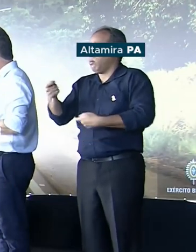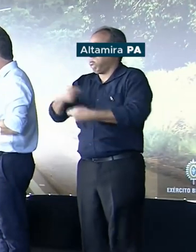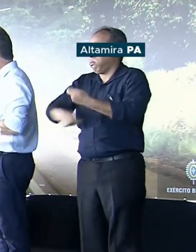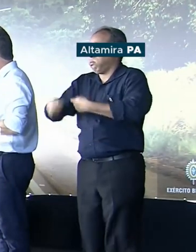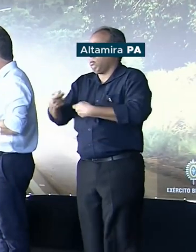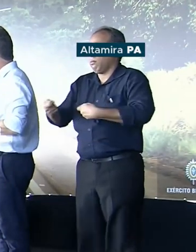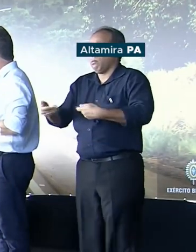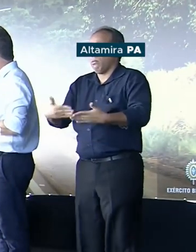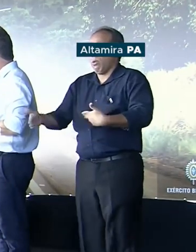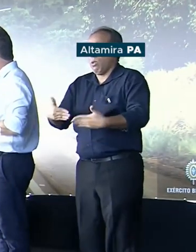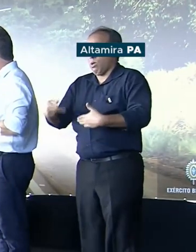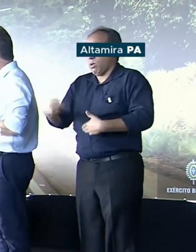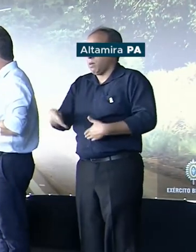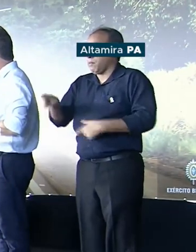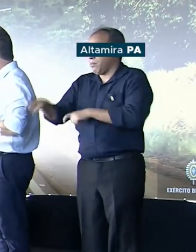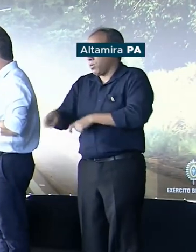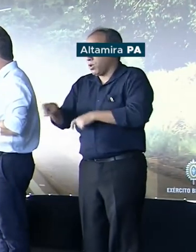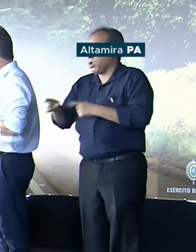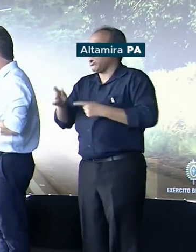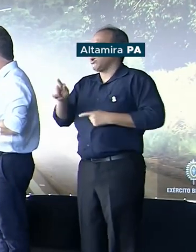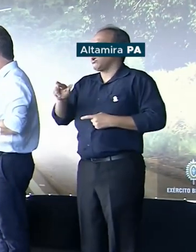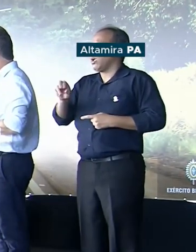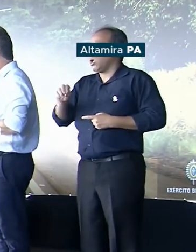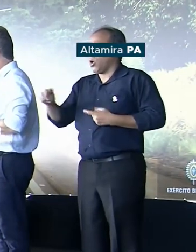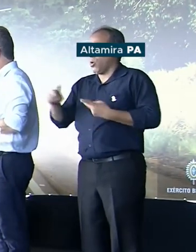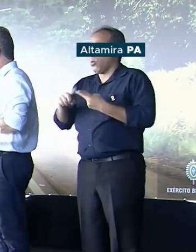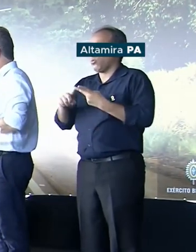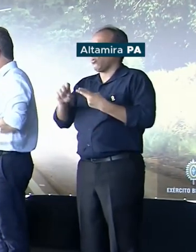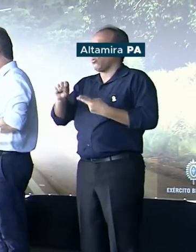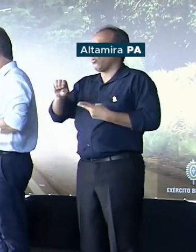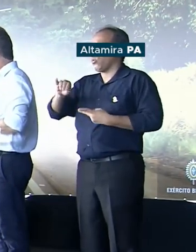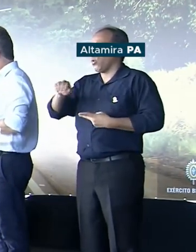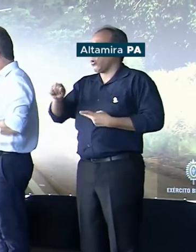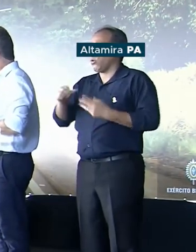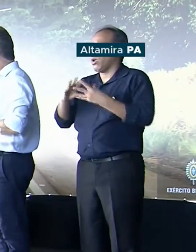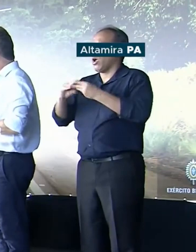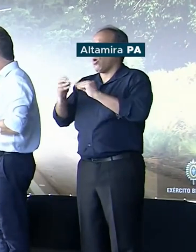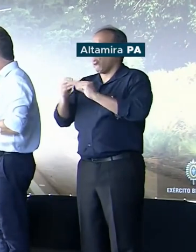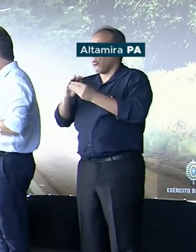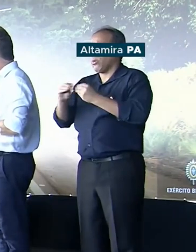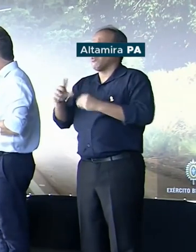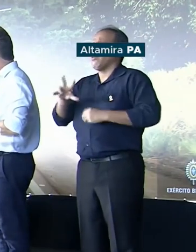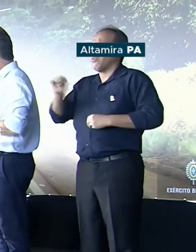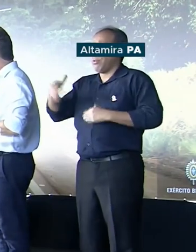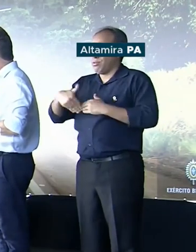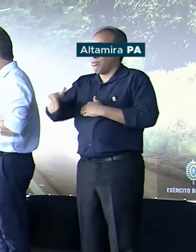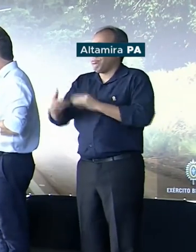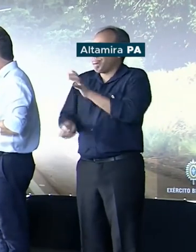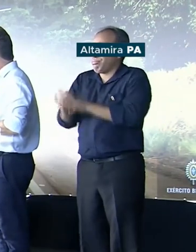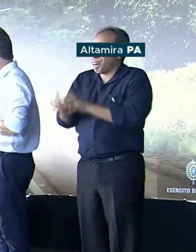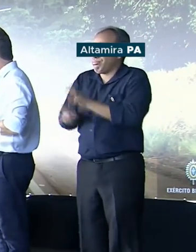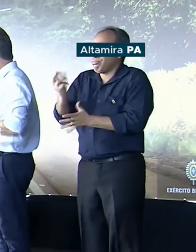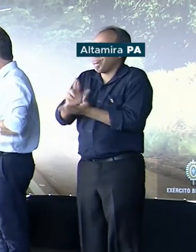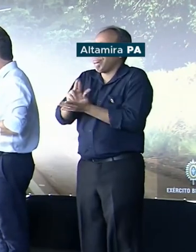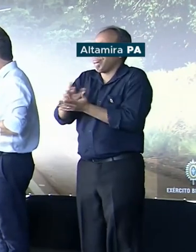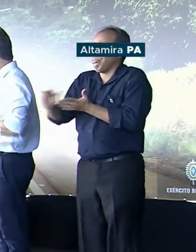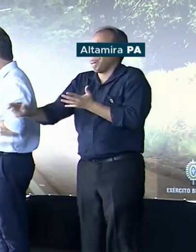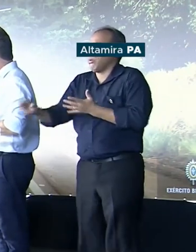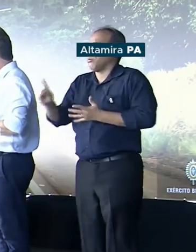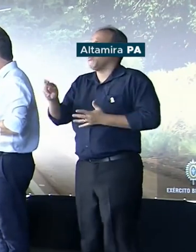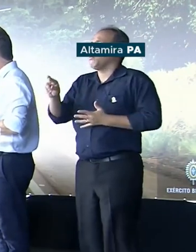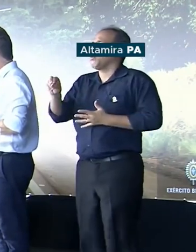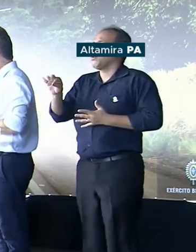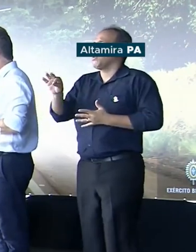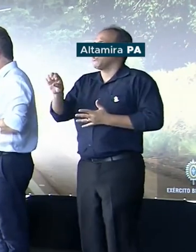produtor de grãos, de soja, de milho, de algodão. Seremos grandes produtores de proteínas, como já somos, e